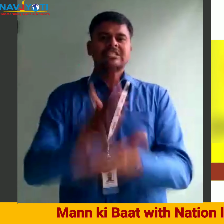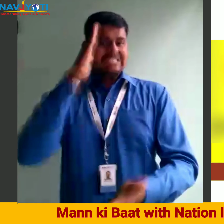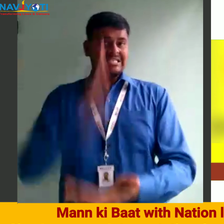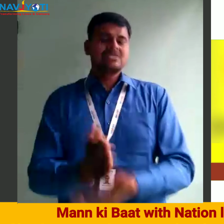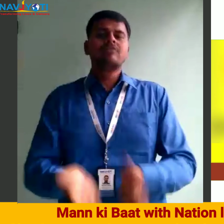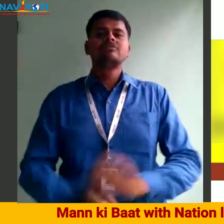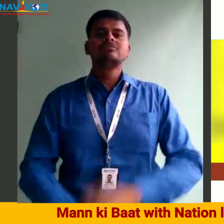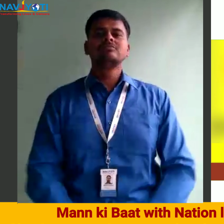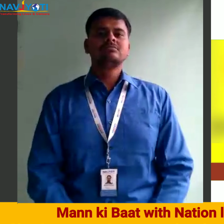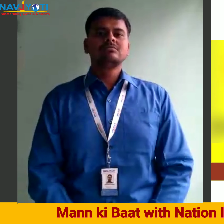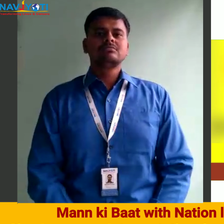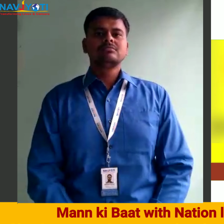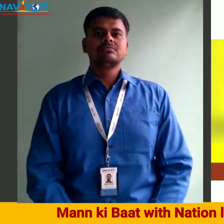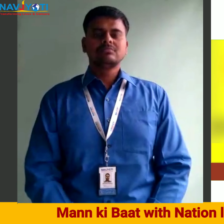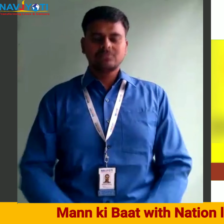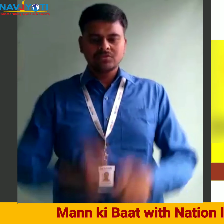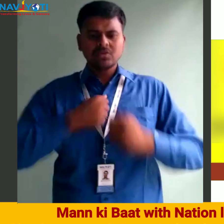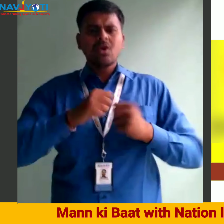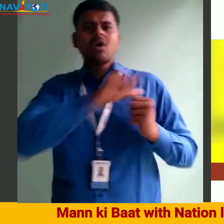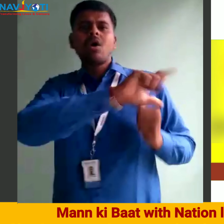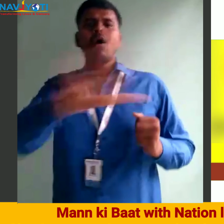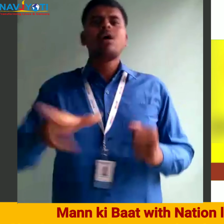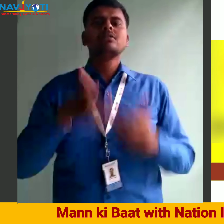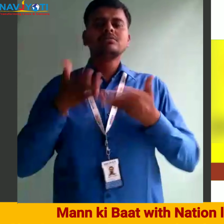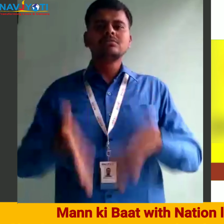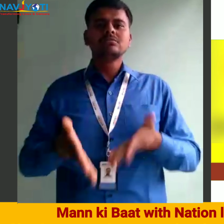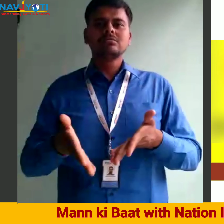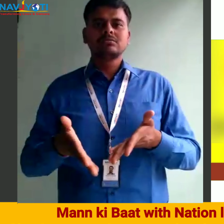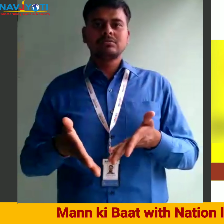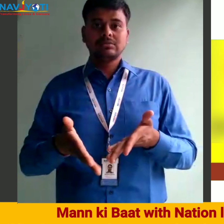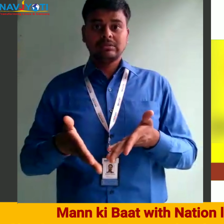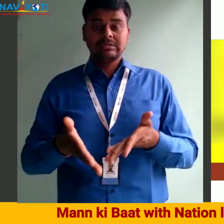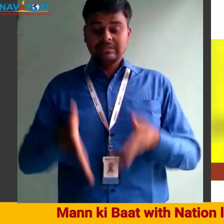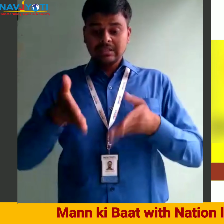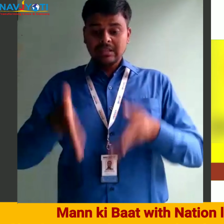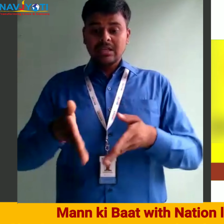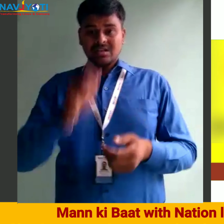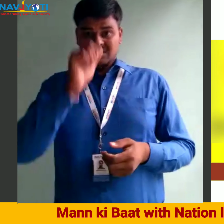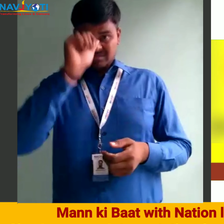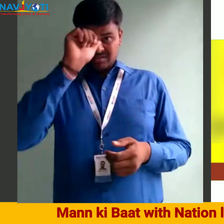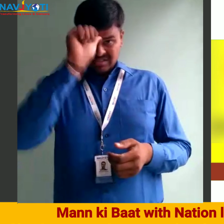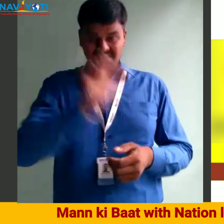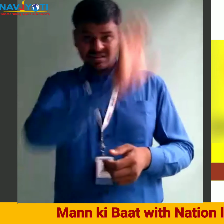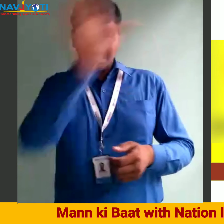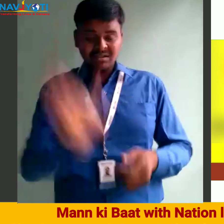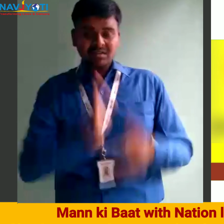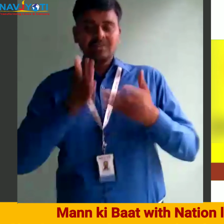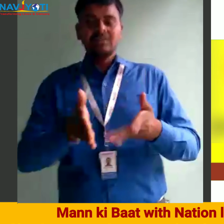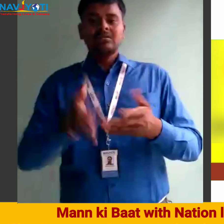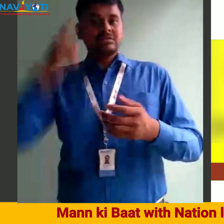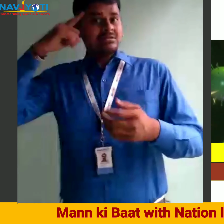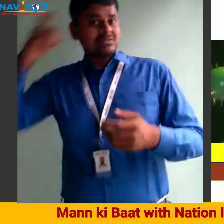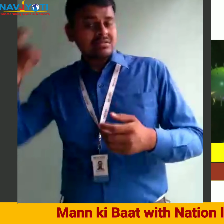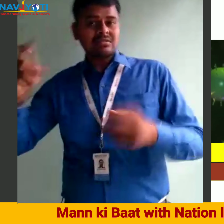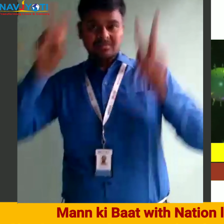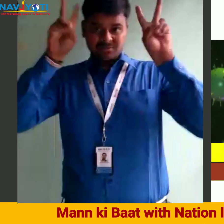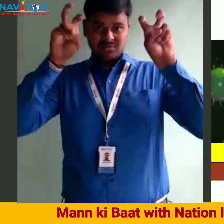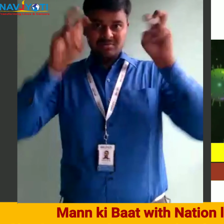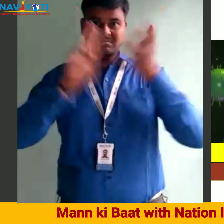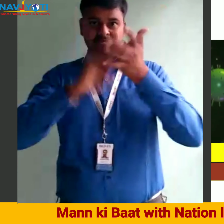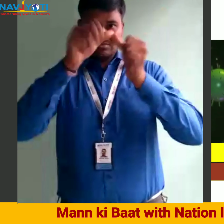ये थूकने की आदत छोड़ देनी चाहिए। ये बातें जहां बेसिक हाइजीन का स्तर बढ़ाएंगी,